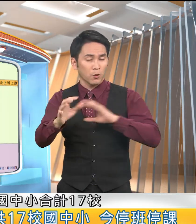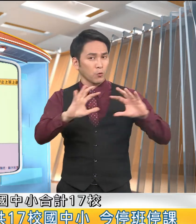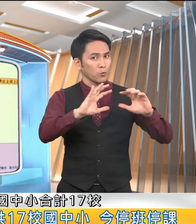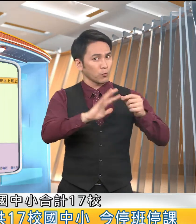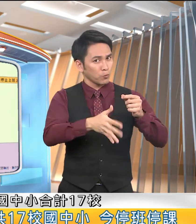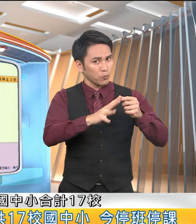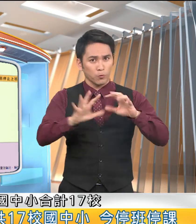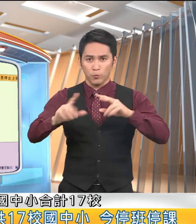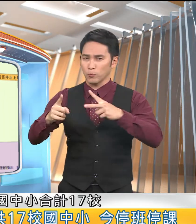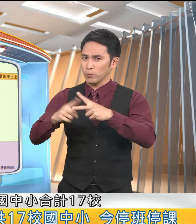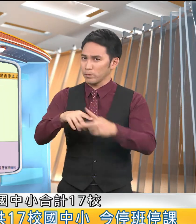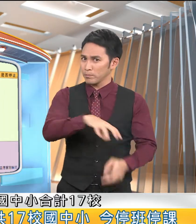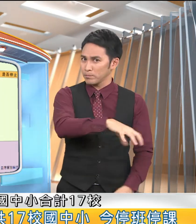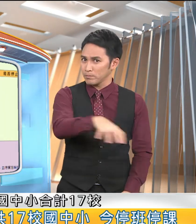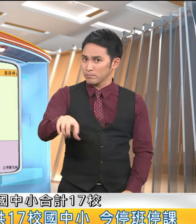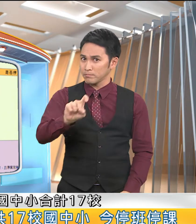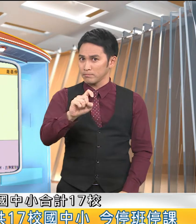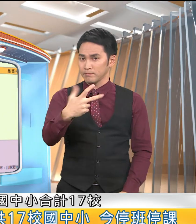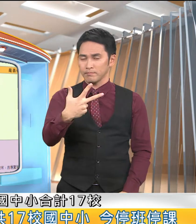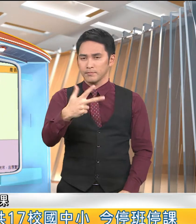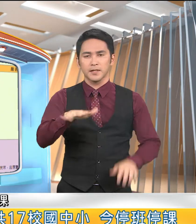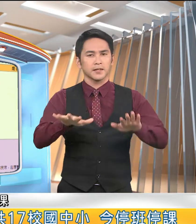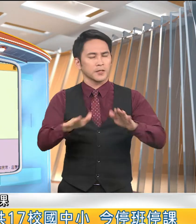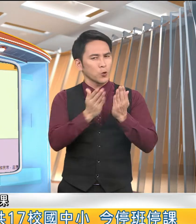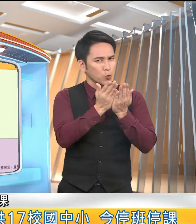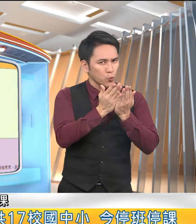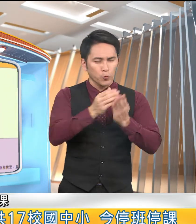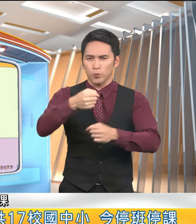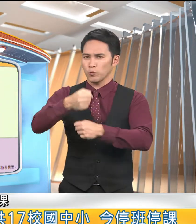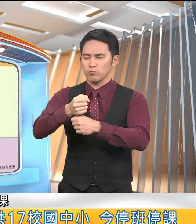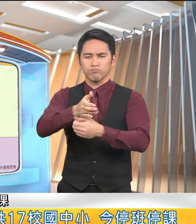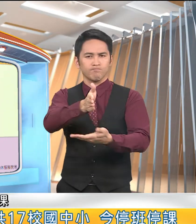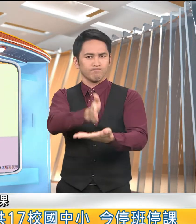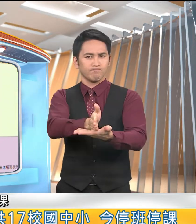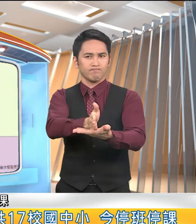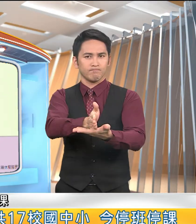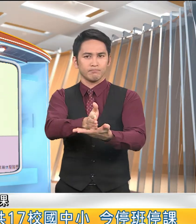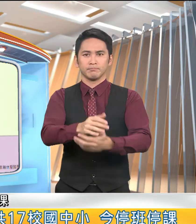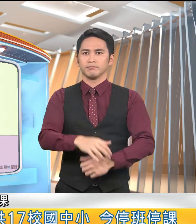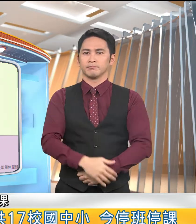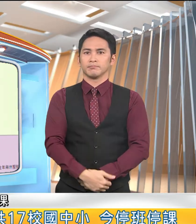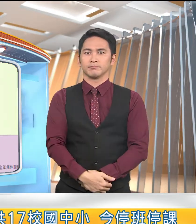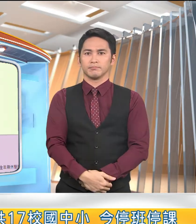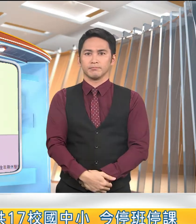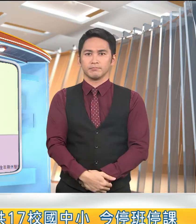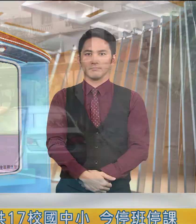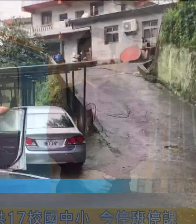国中小合计17校今天停止上班上课，